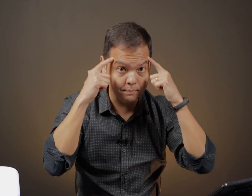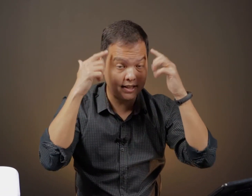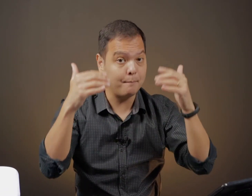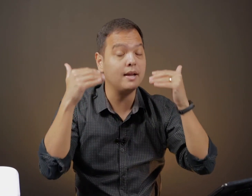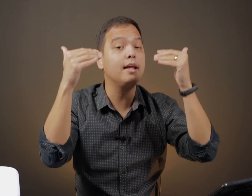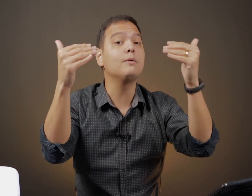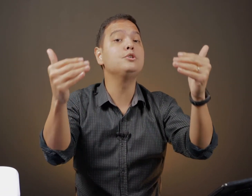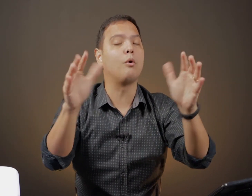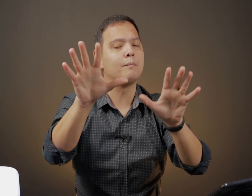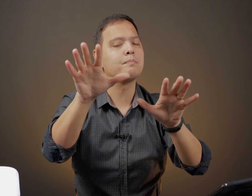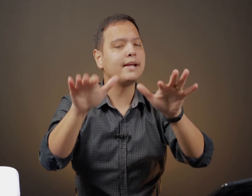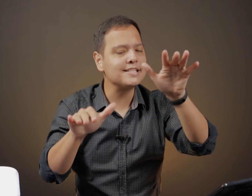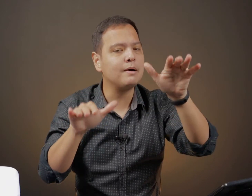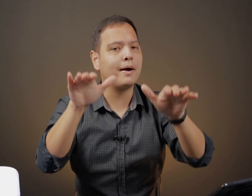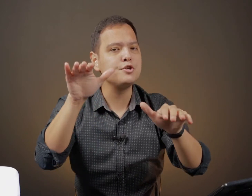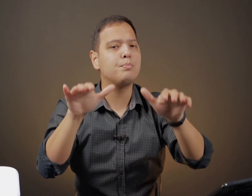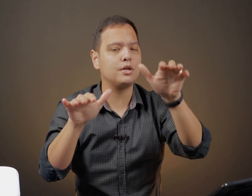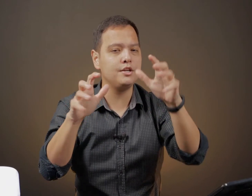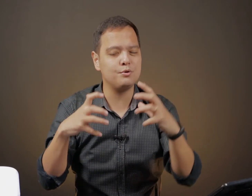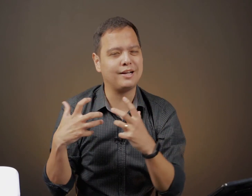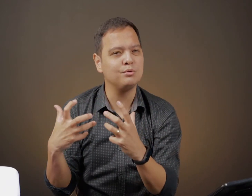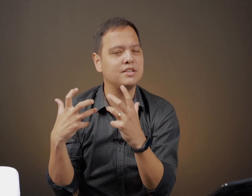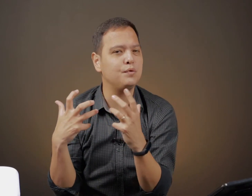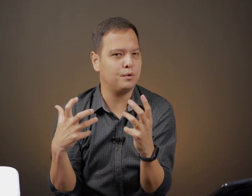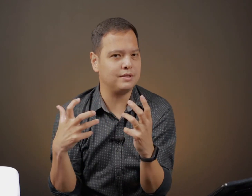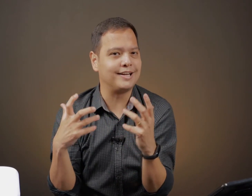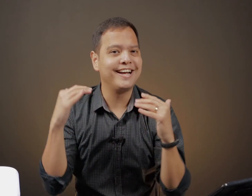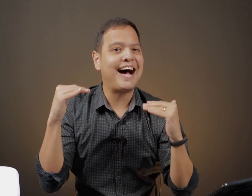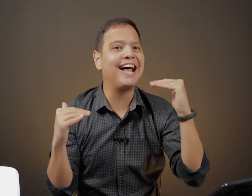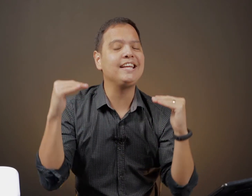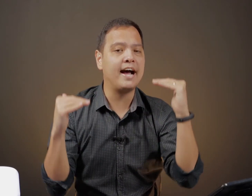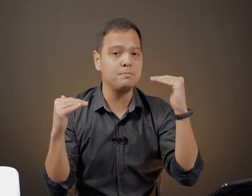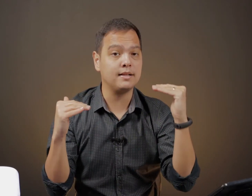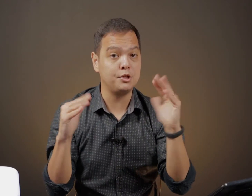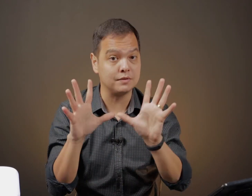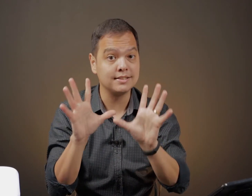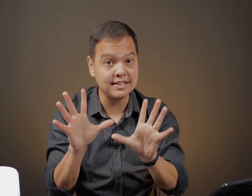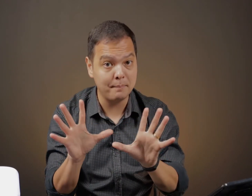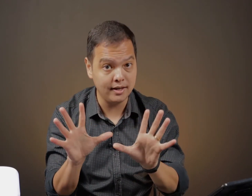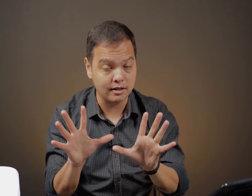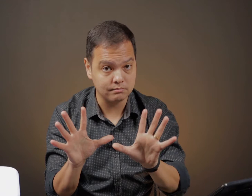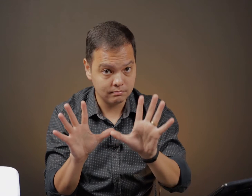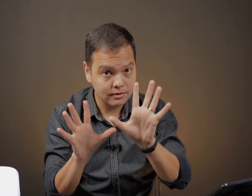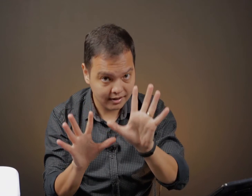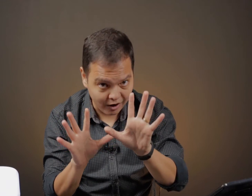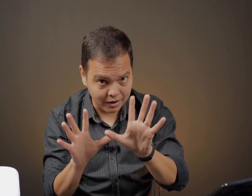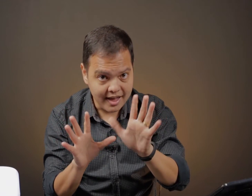você está aprendendo o idioma. Essa é uma parte importante que os adultos têm dificuldade. Alinhar a expectativa. Você está aprendendo. Calma. É